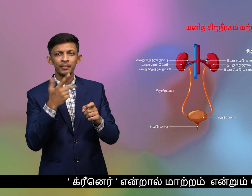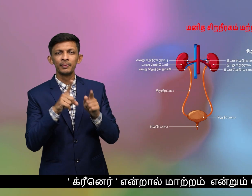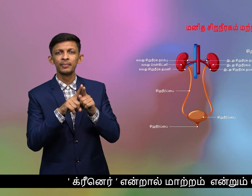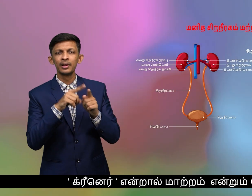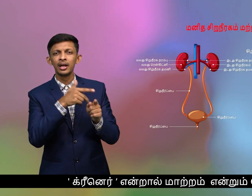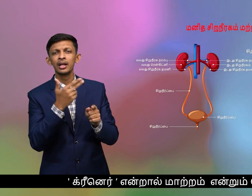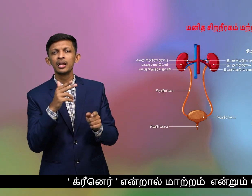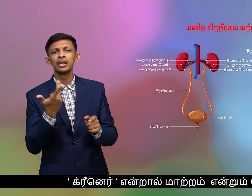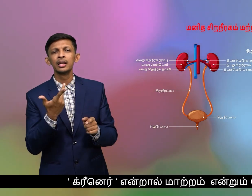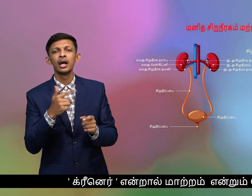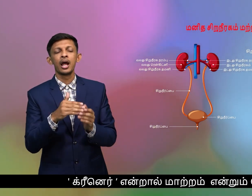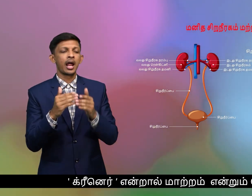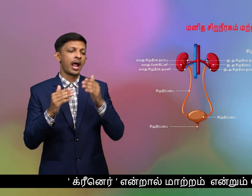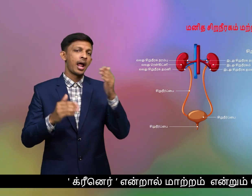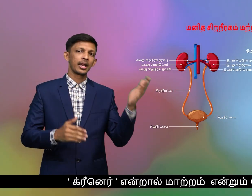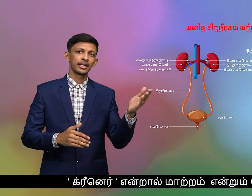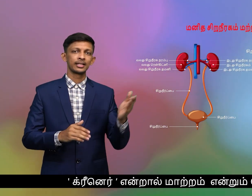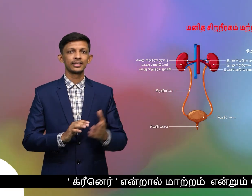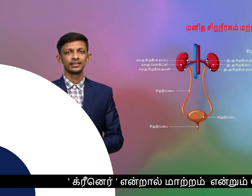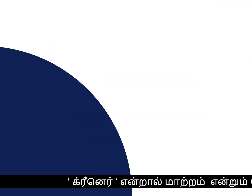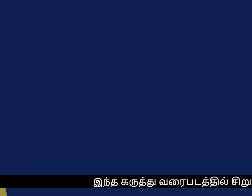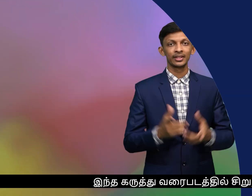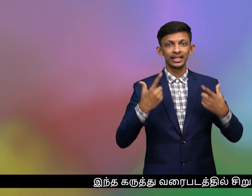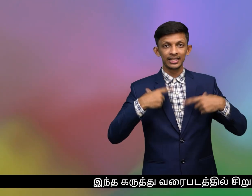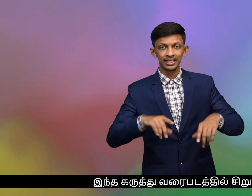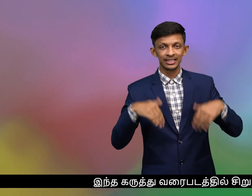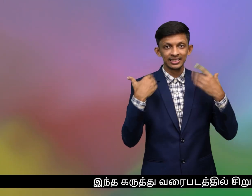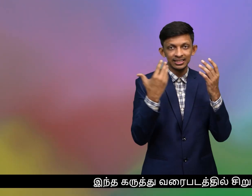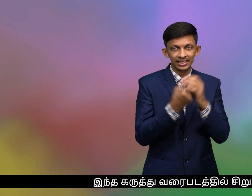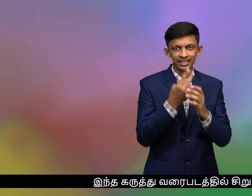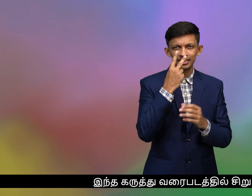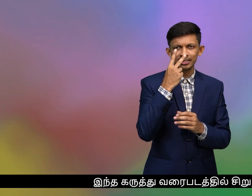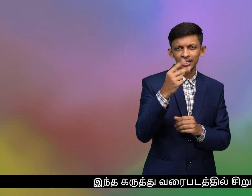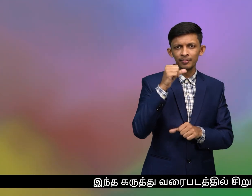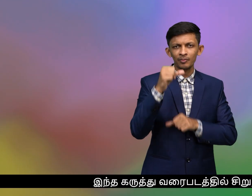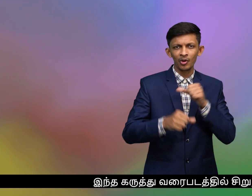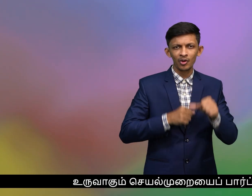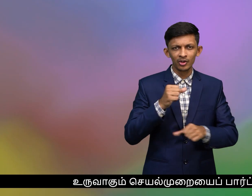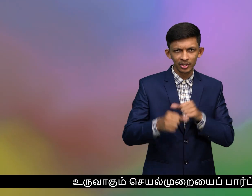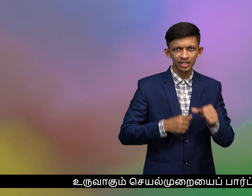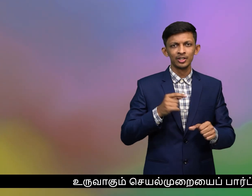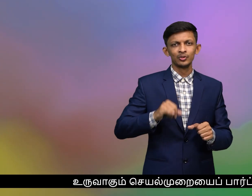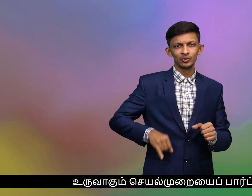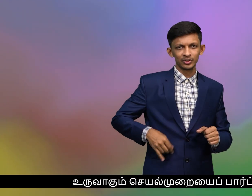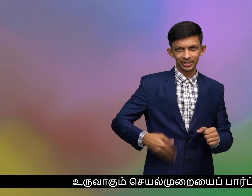கிரீனர் என்றால் மாற்றம் என்றும் பொருள். இந்த கருத்து வரைபடத்தில் சிறுநீர் உருவாகும் செயல்முறையை